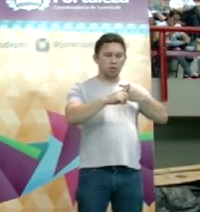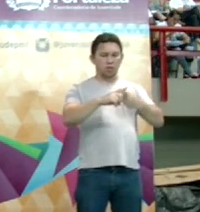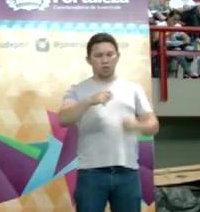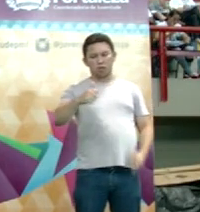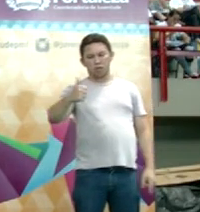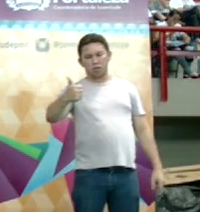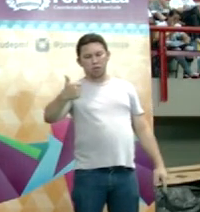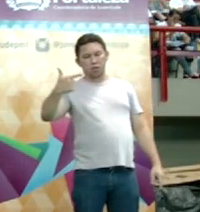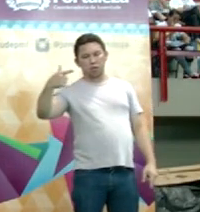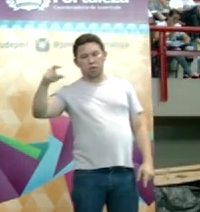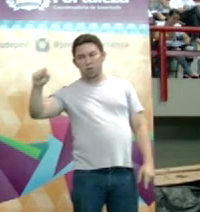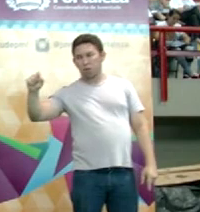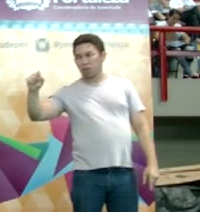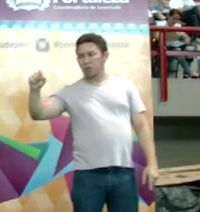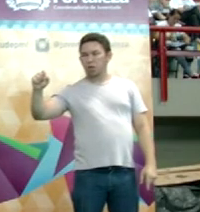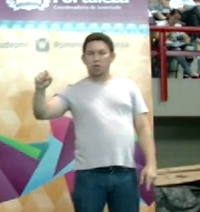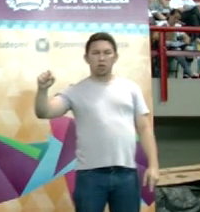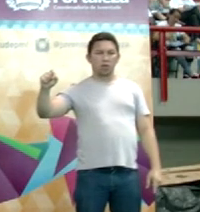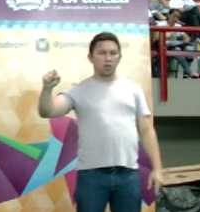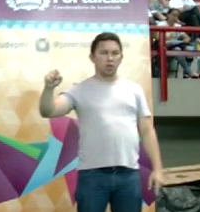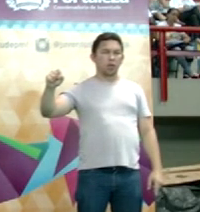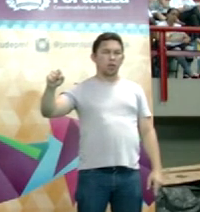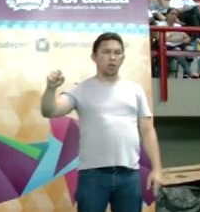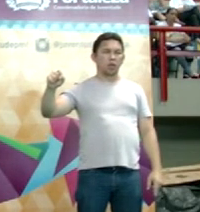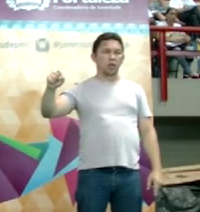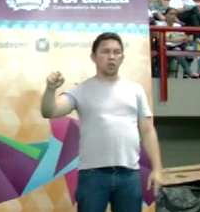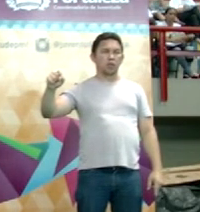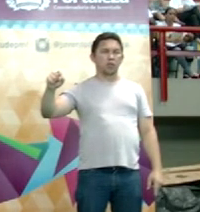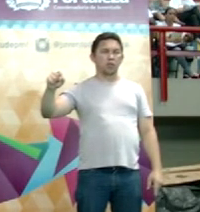vezes, certo? Então, 331 bilhões